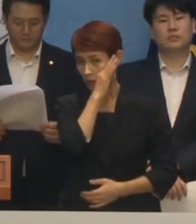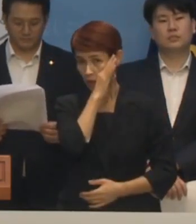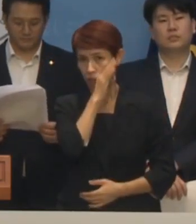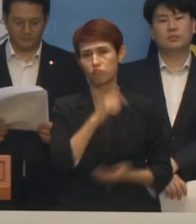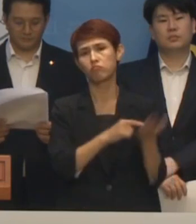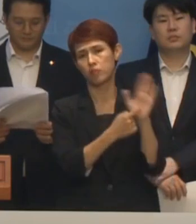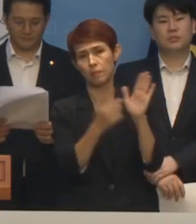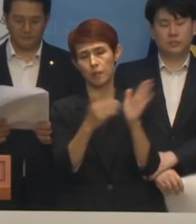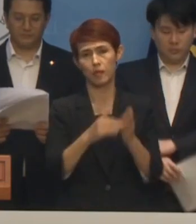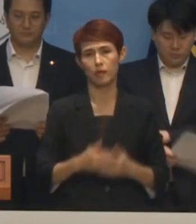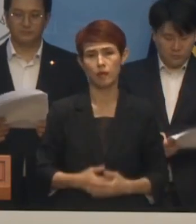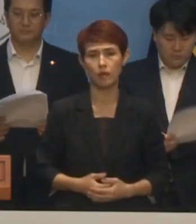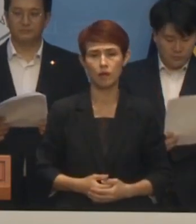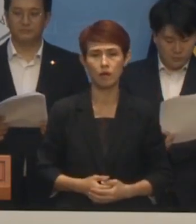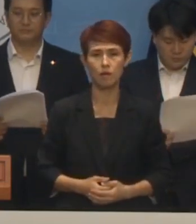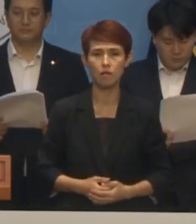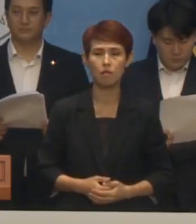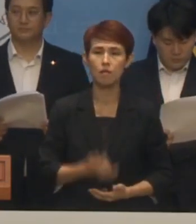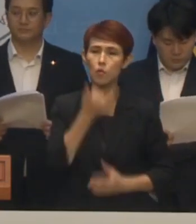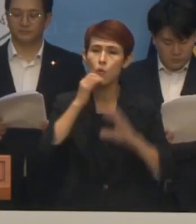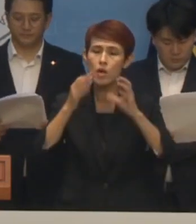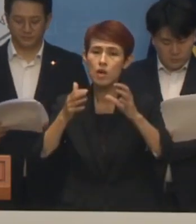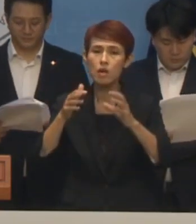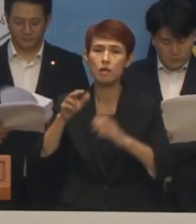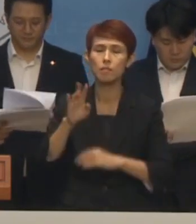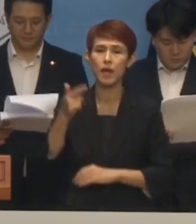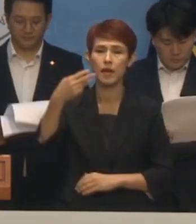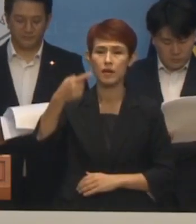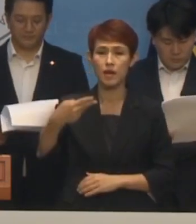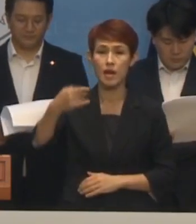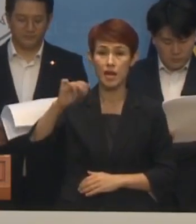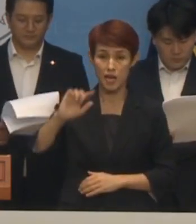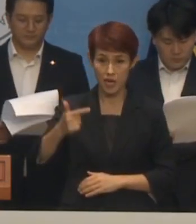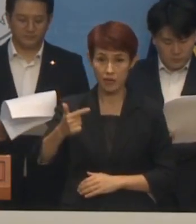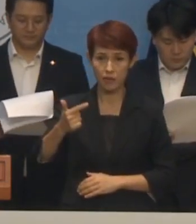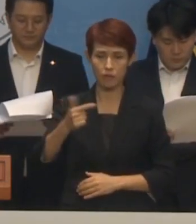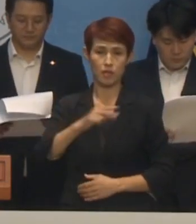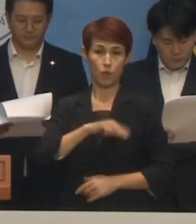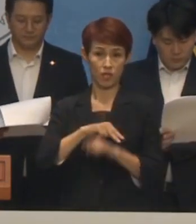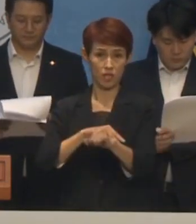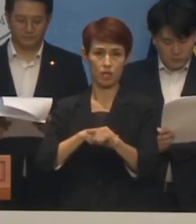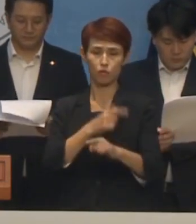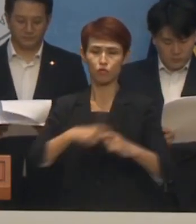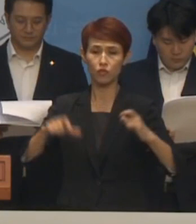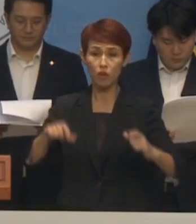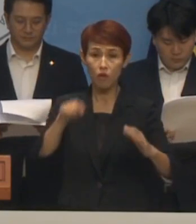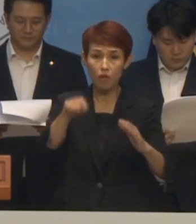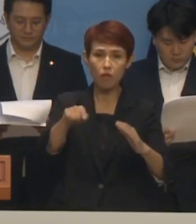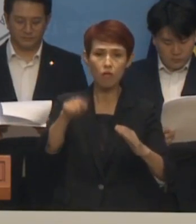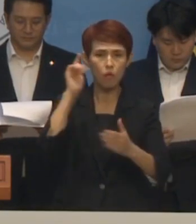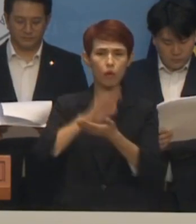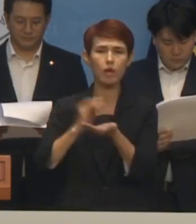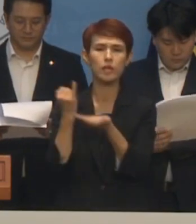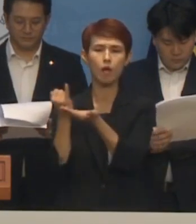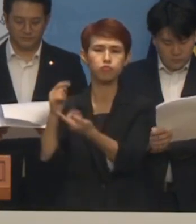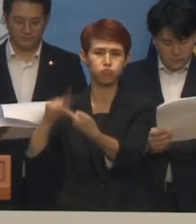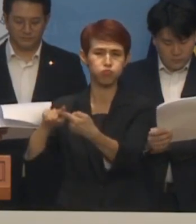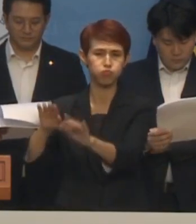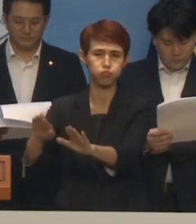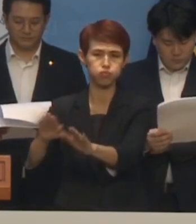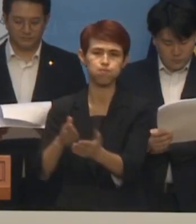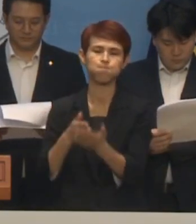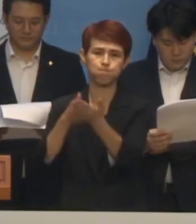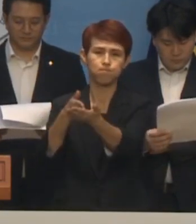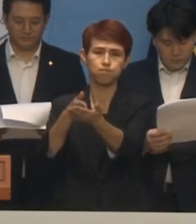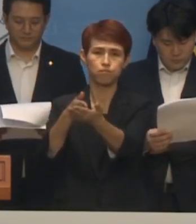표시했습니다. 현재 베를린 미테구 소속 의원들이 미테구청에 소녀상 영구 존치를 보장하고